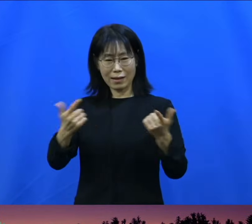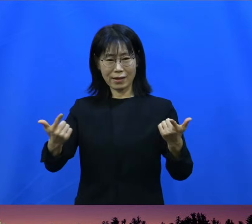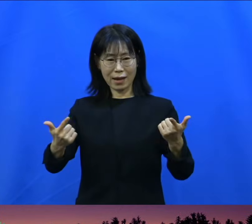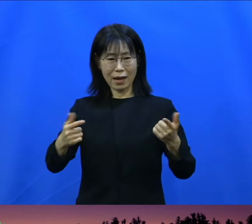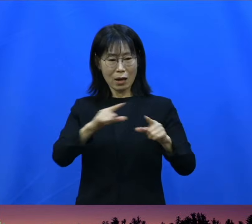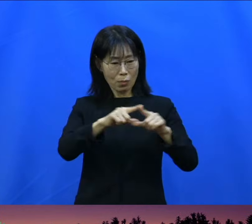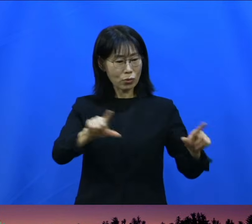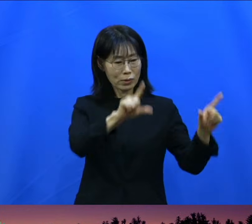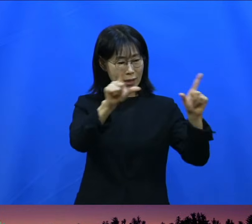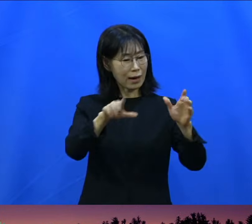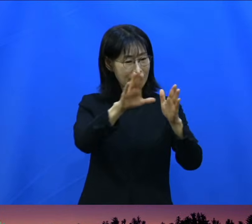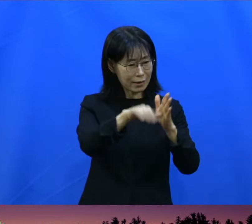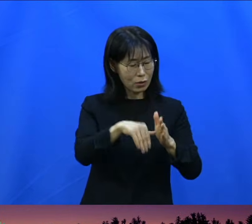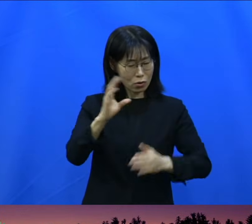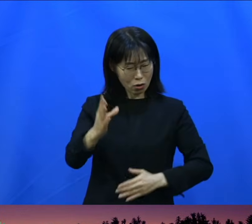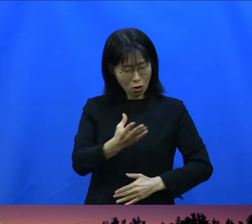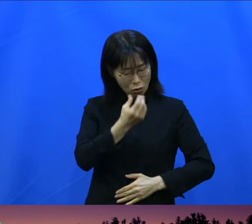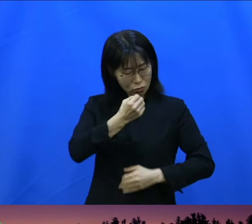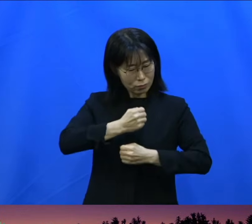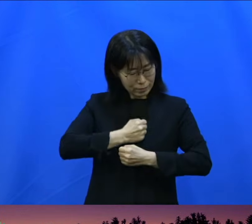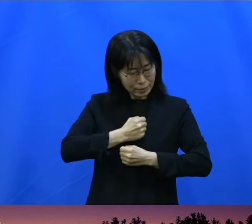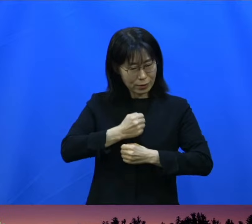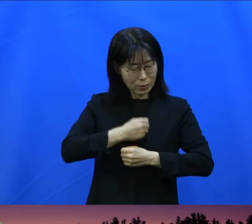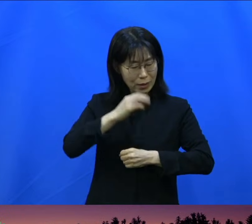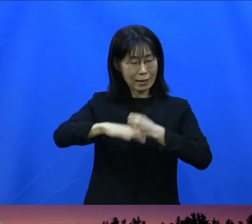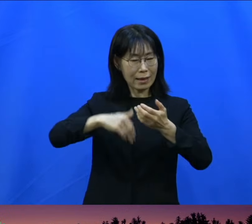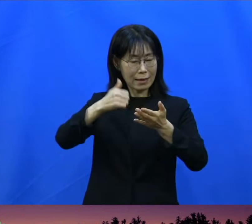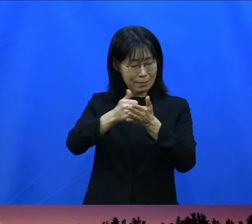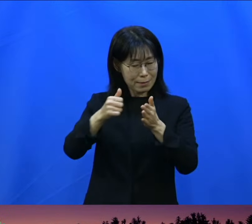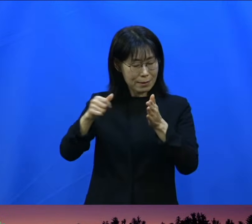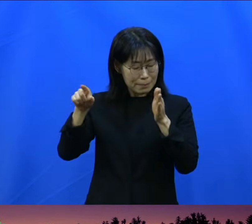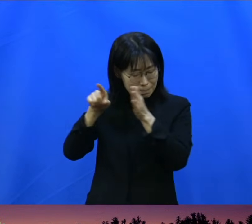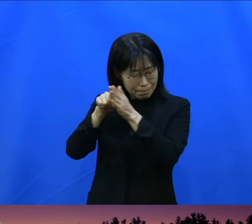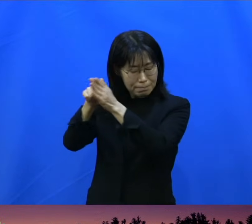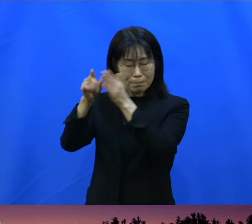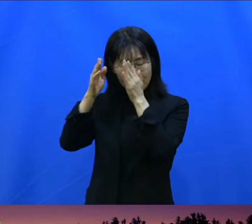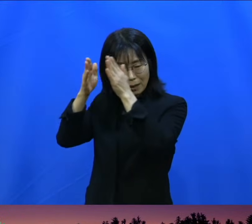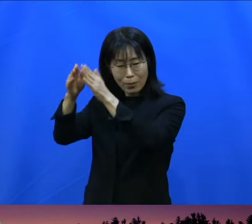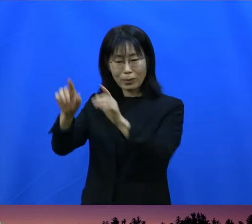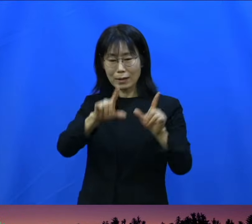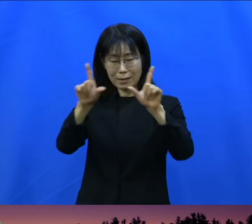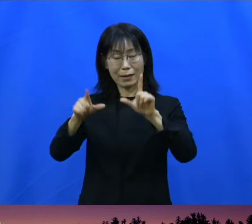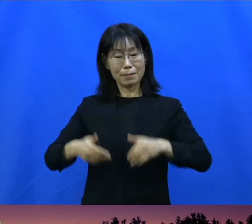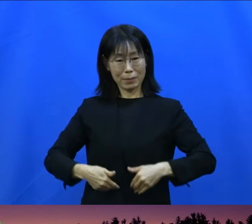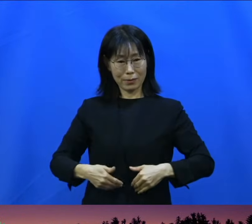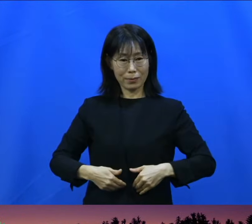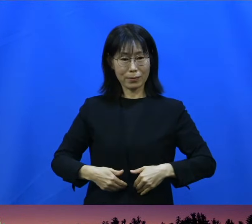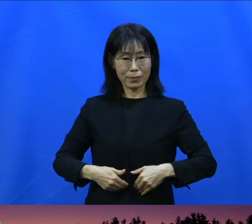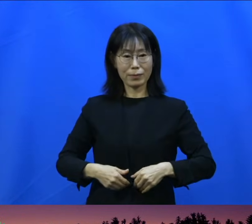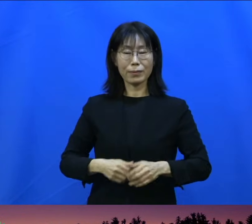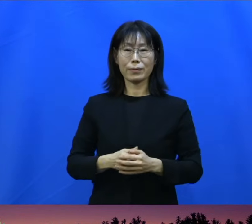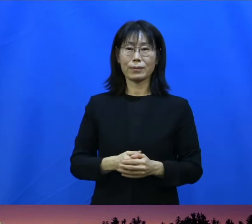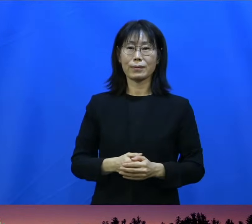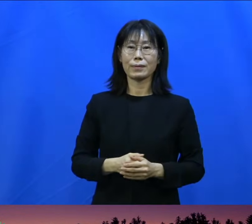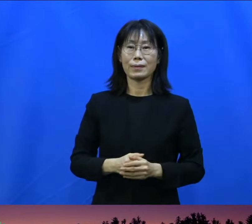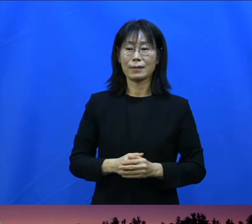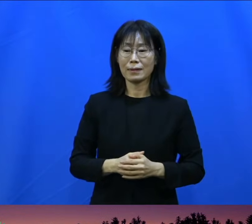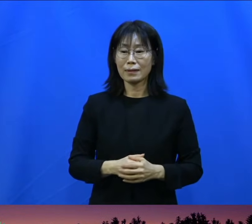우리의 신랑 되신 그리스도는 거룩하신 분이에요. 우리는 그분 앞에 온전히 설 수가